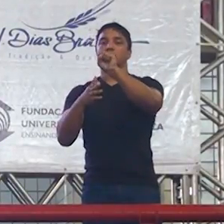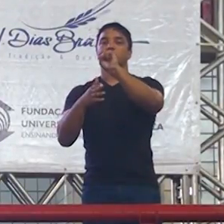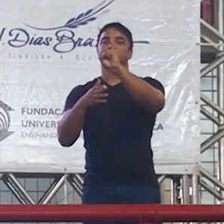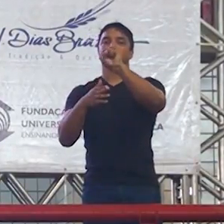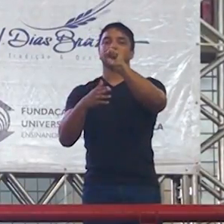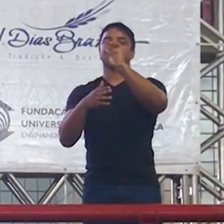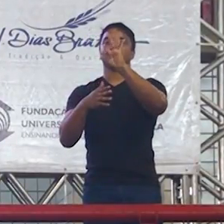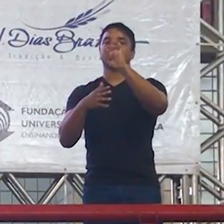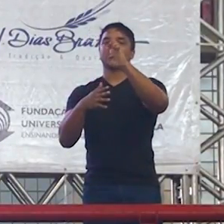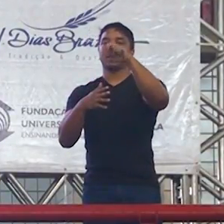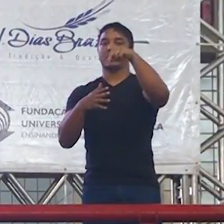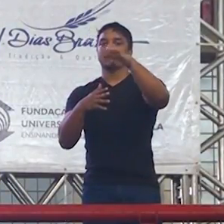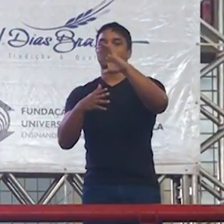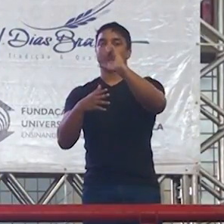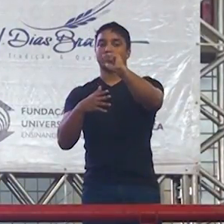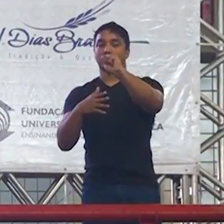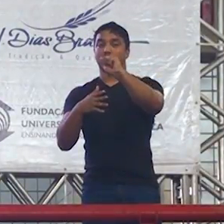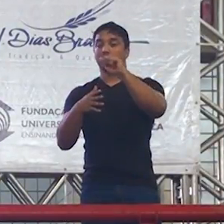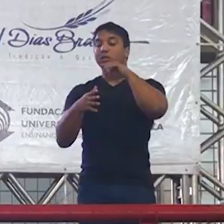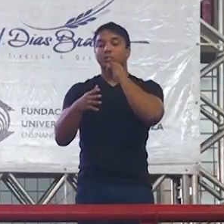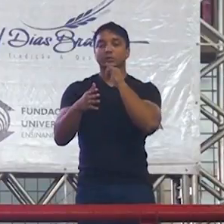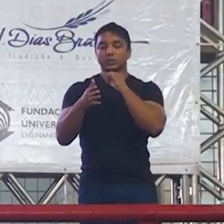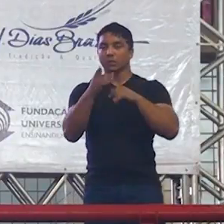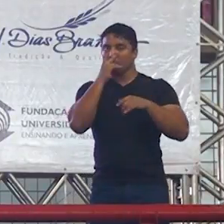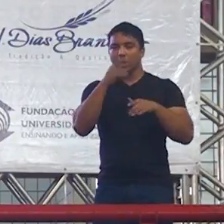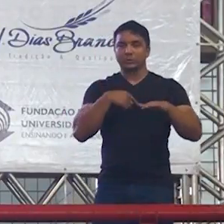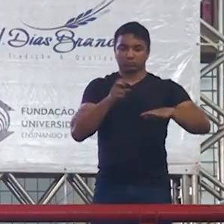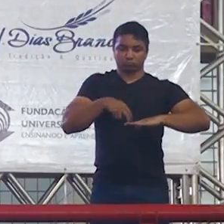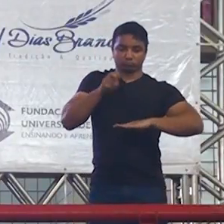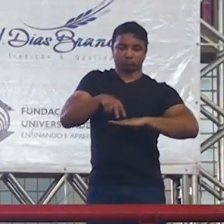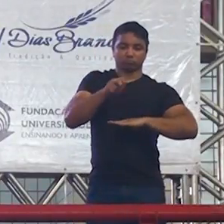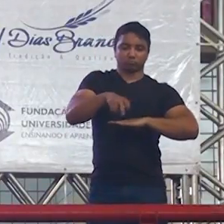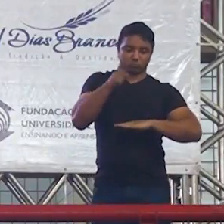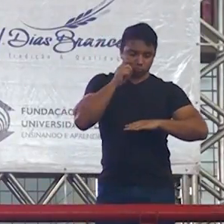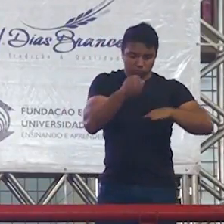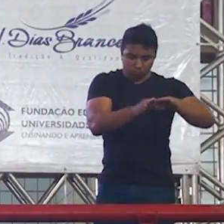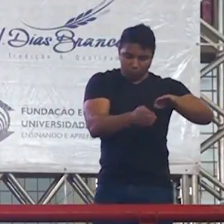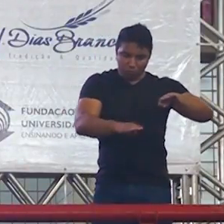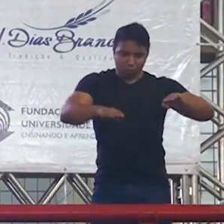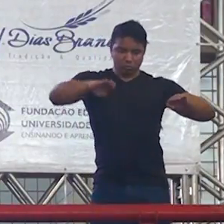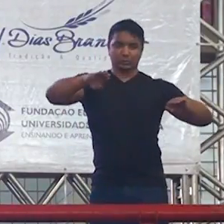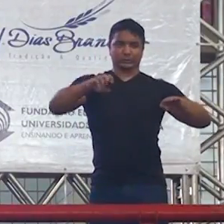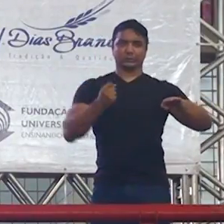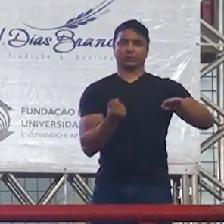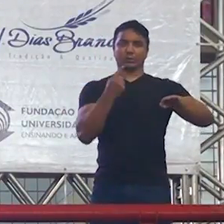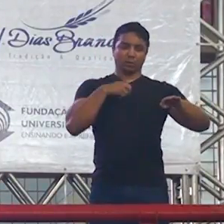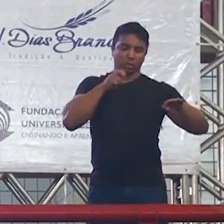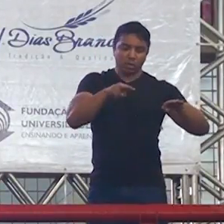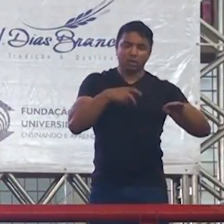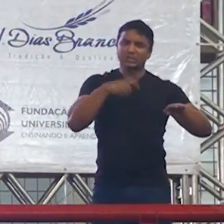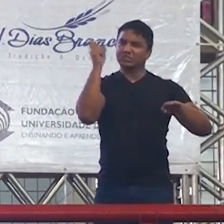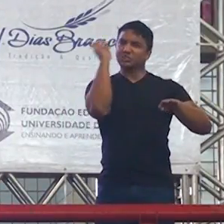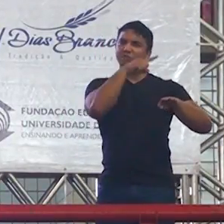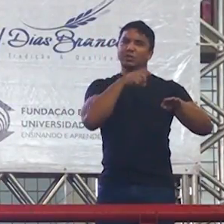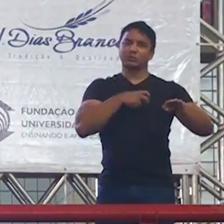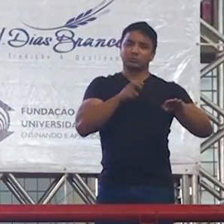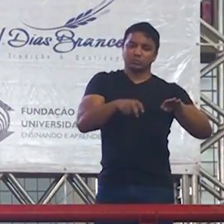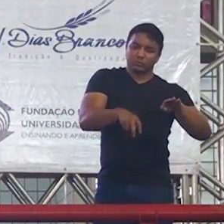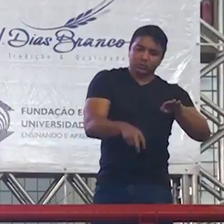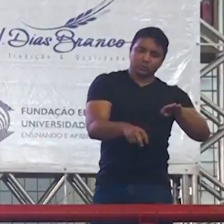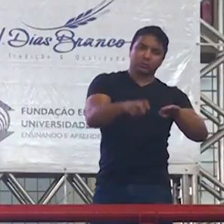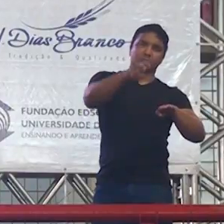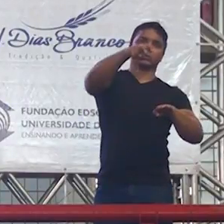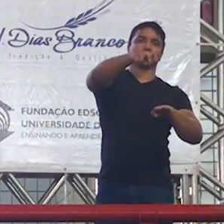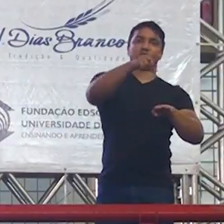você está andando e você encontra um buraco, você não encontrou uma resistência? E você vai ter dificuldade ou não vai ter dificuldade